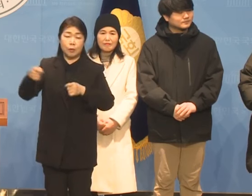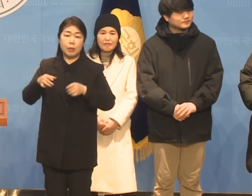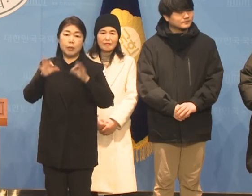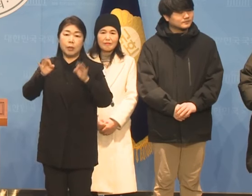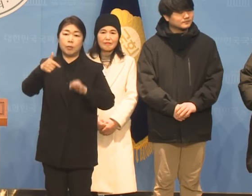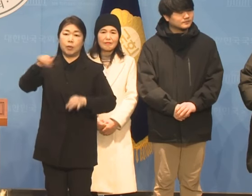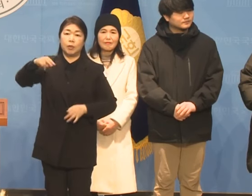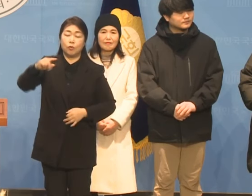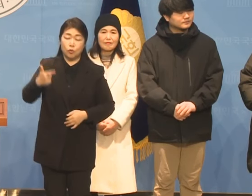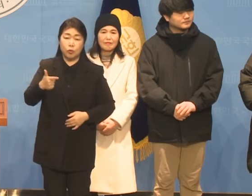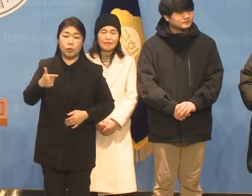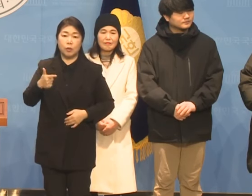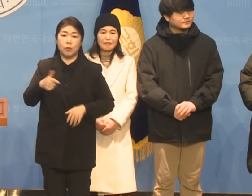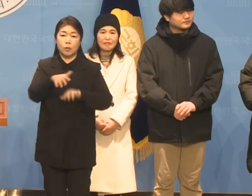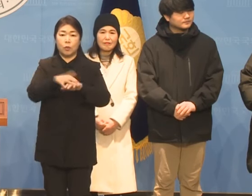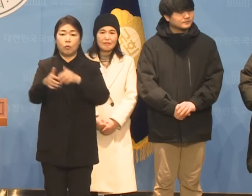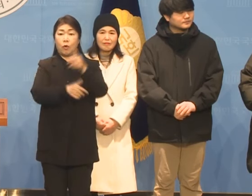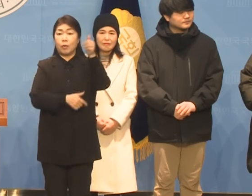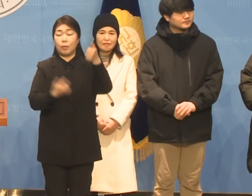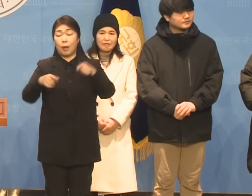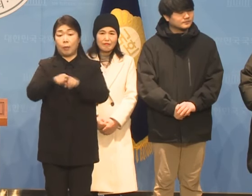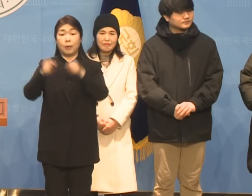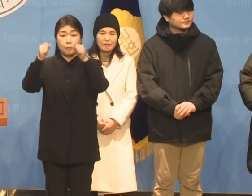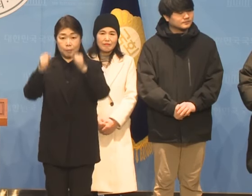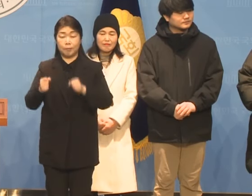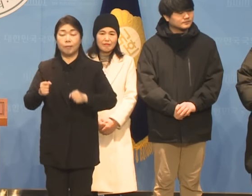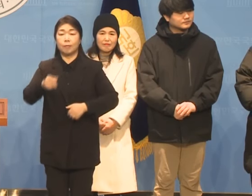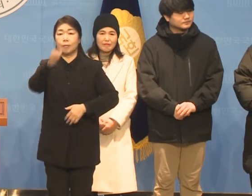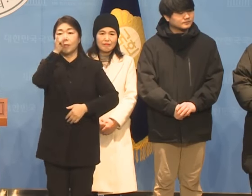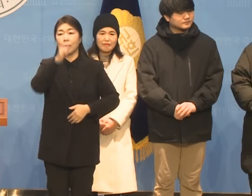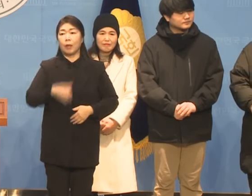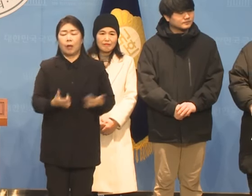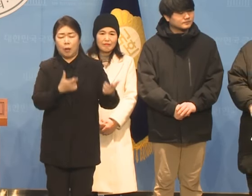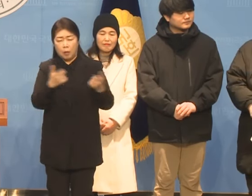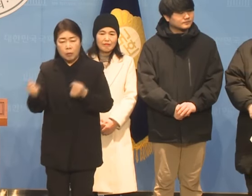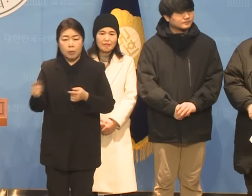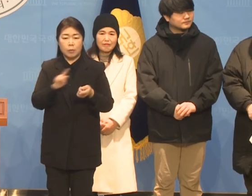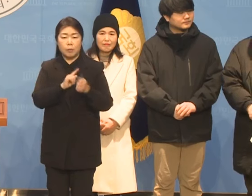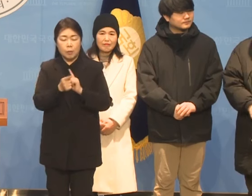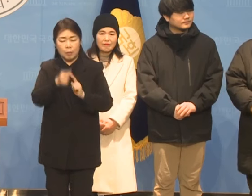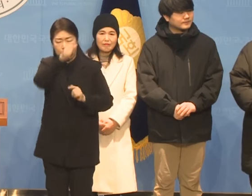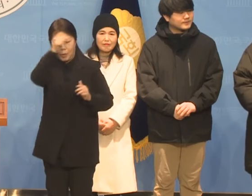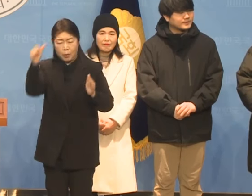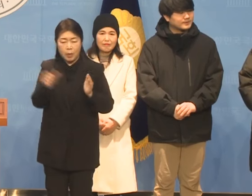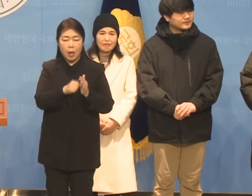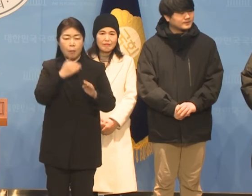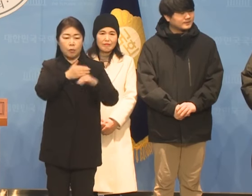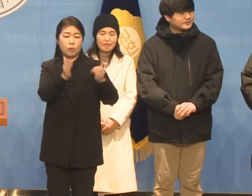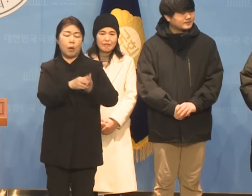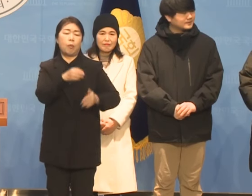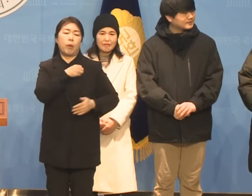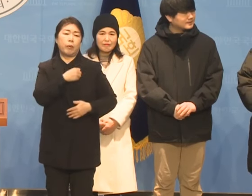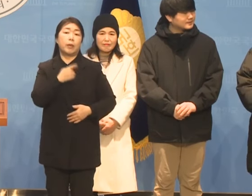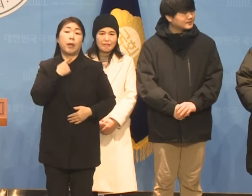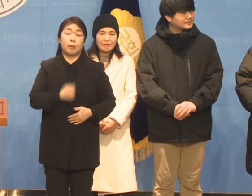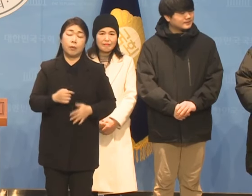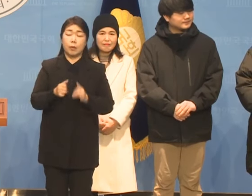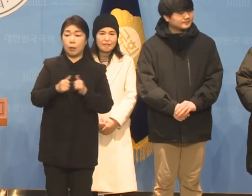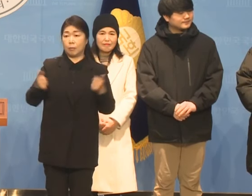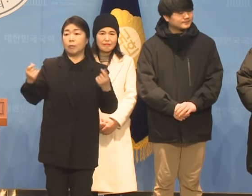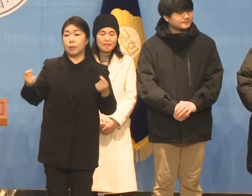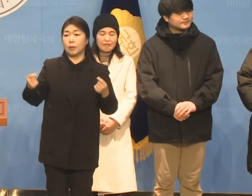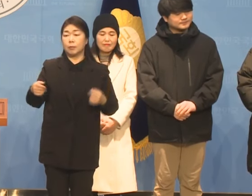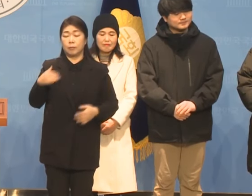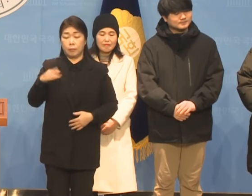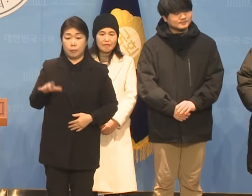김기순 조직위원장님도 함께 해주셨습니다. 다들 평생 민주당 당원으로 함께